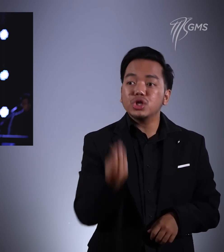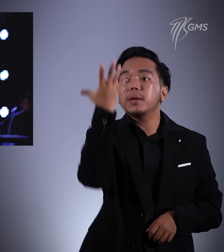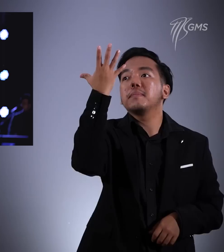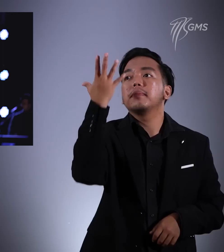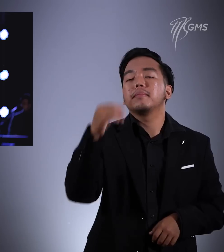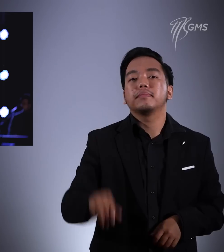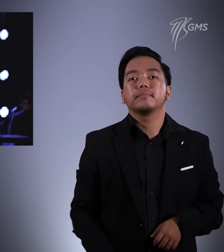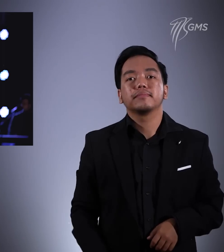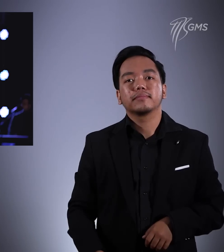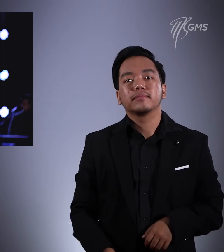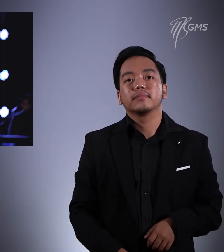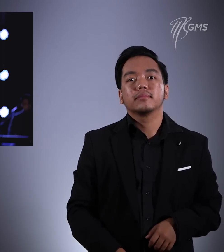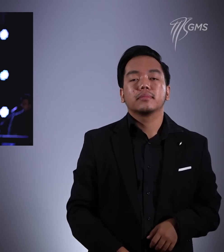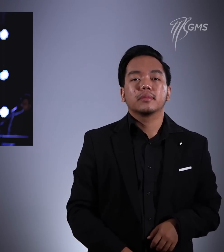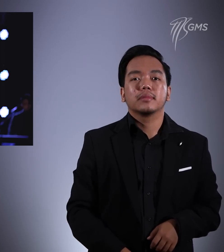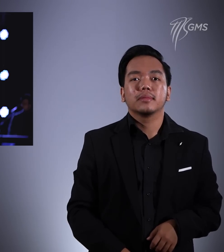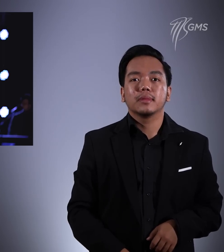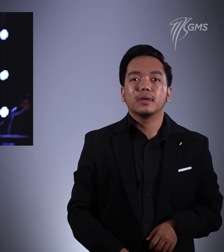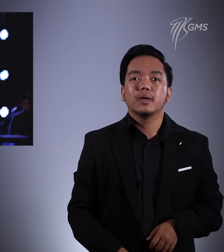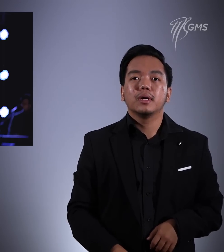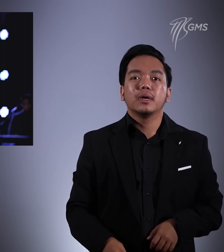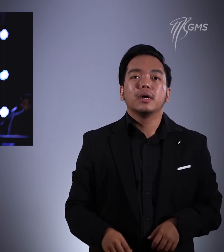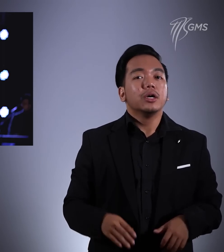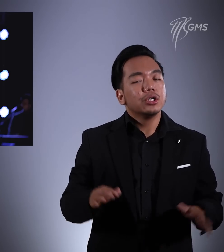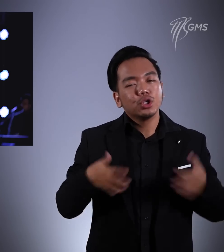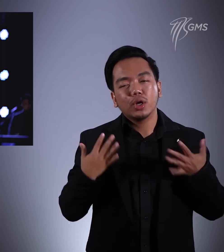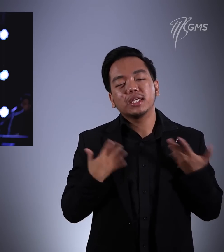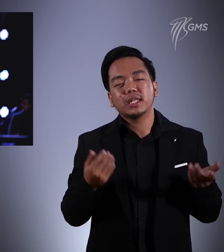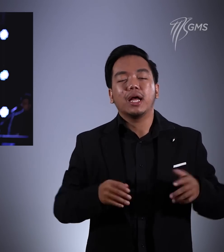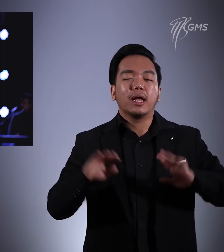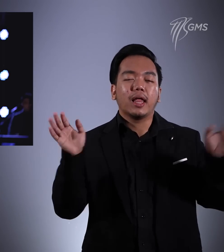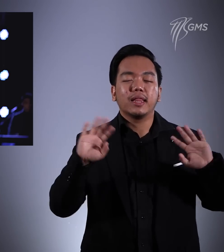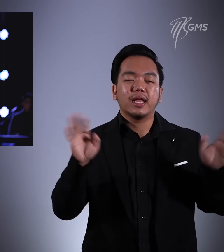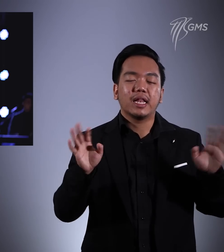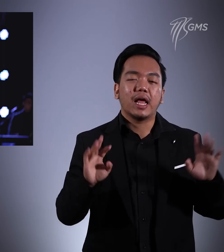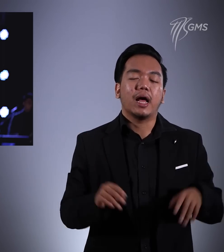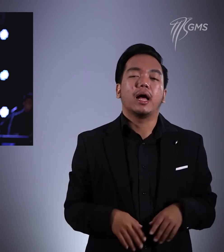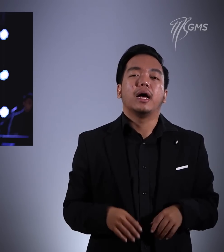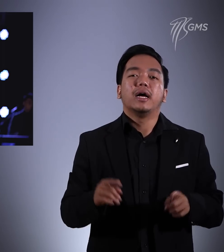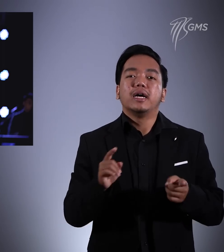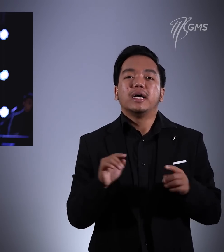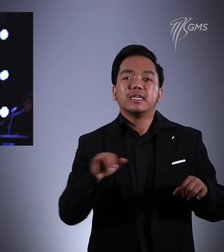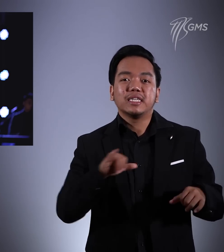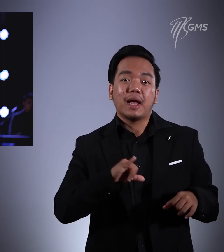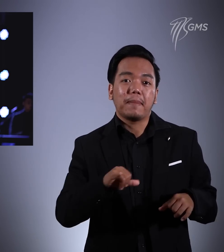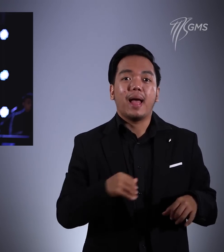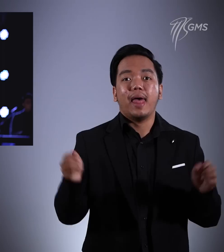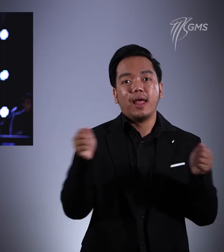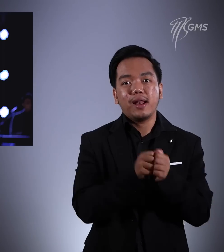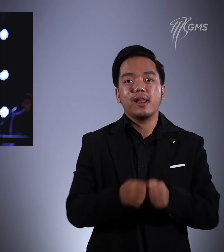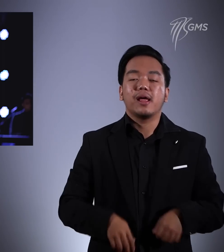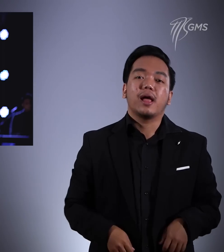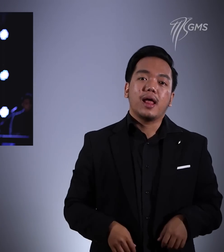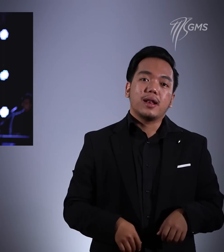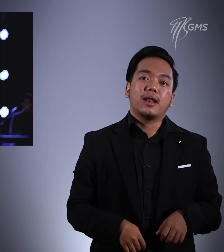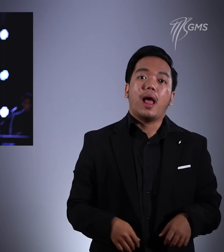bisa bersukacita, karena sukacita tidak sama dengan happiness. Joy is not happiness. Joy is never out of season because we have Jesus. Karena